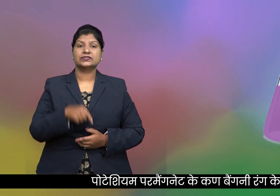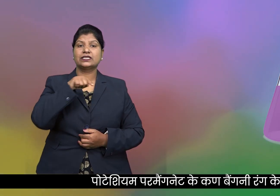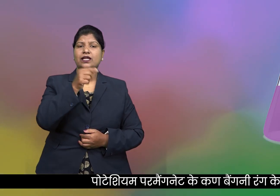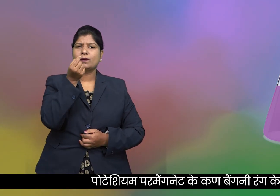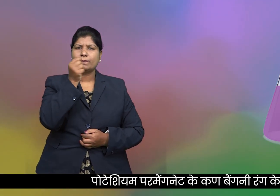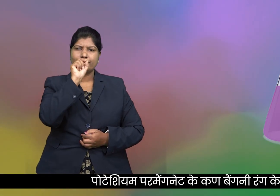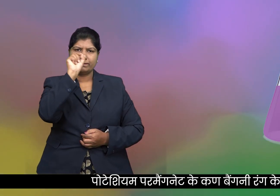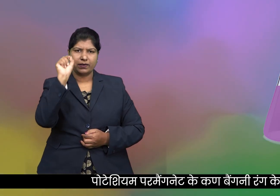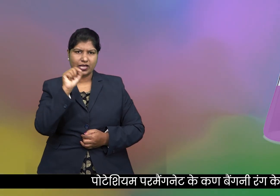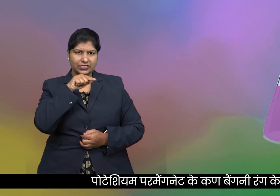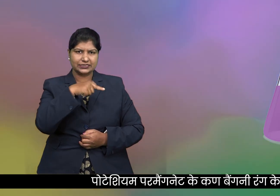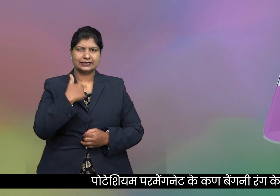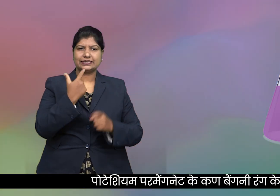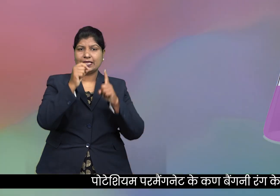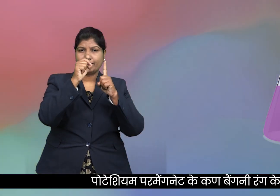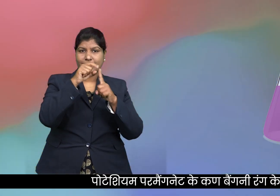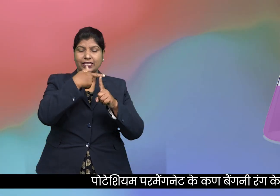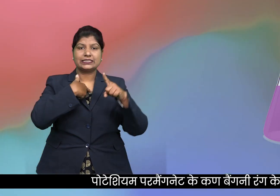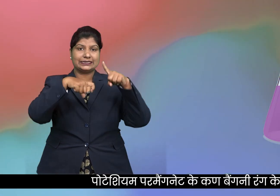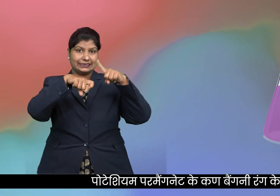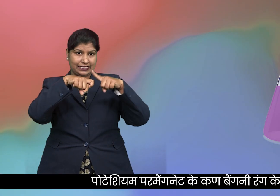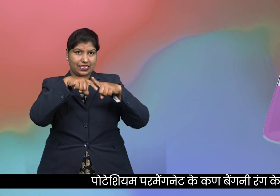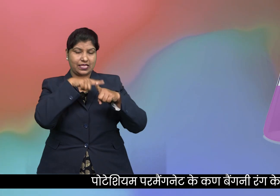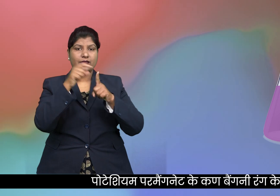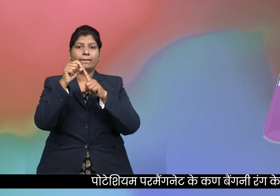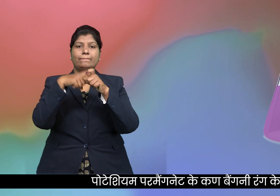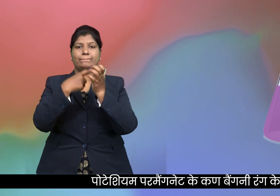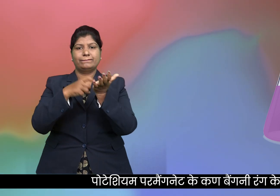पोटेशियम परमैंगनेट के कण बैंगनी रंग के होते हैं,